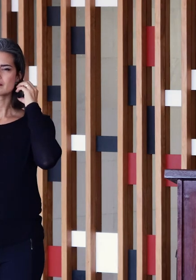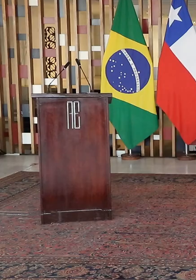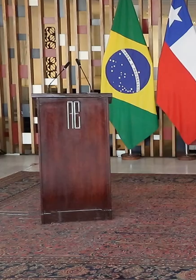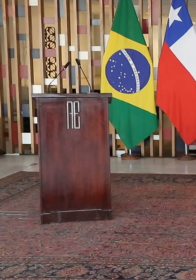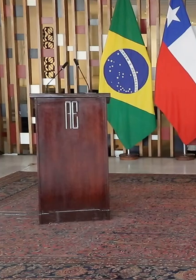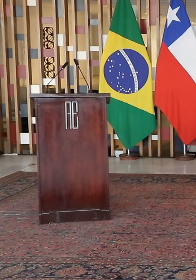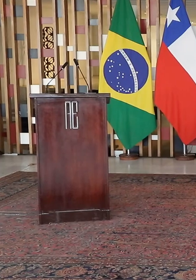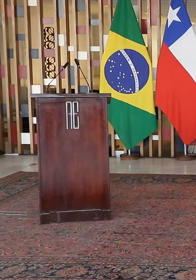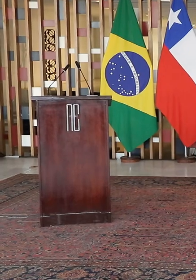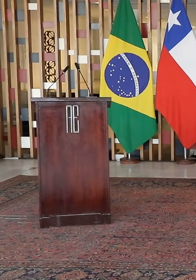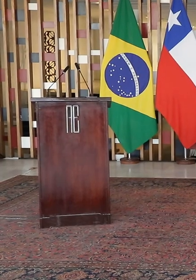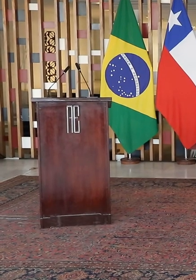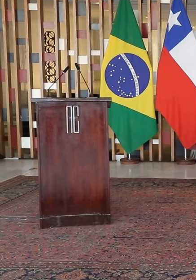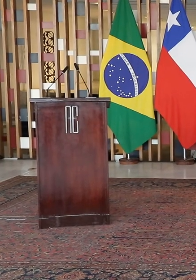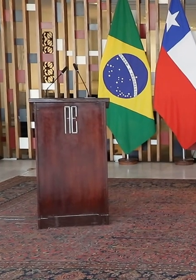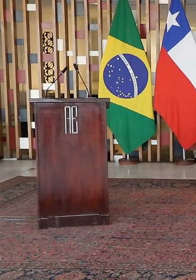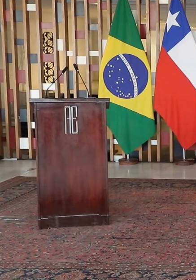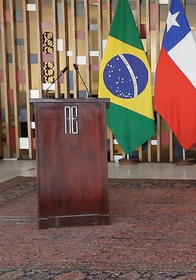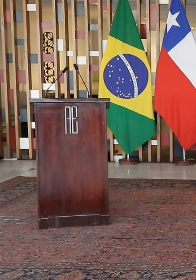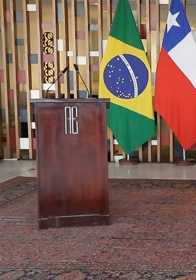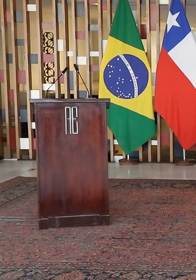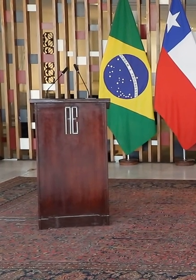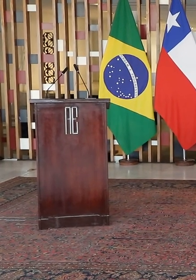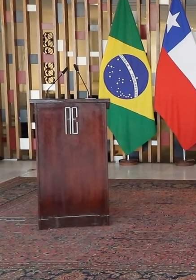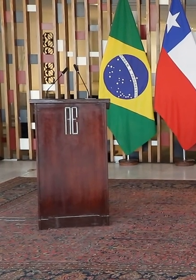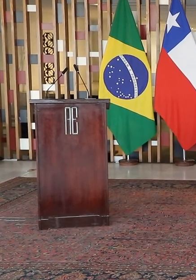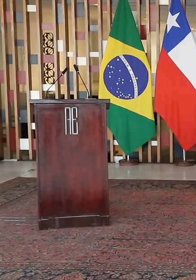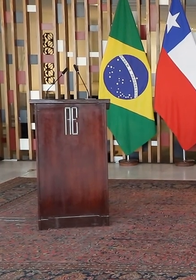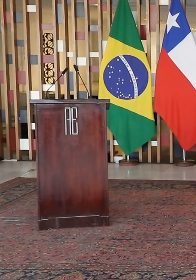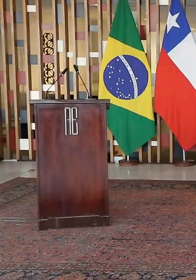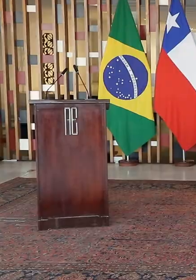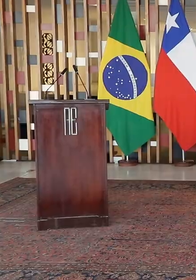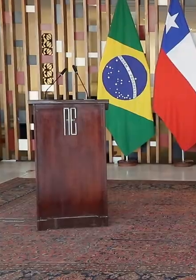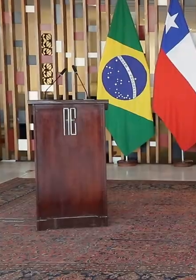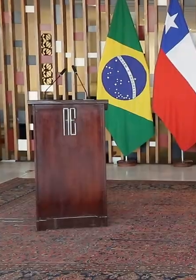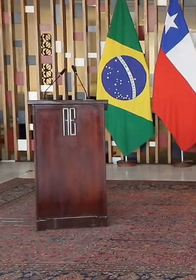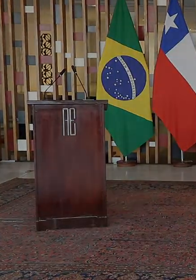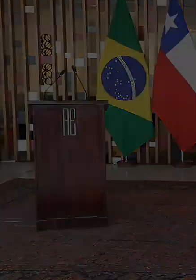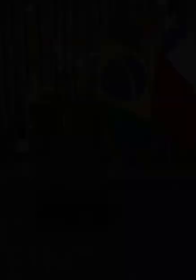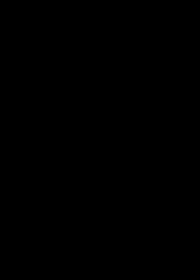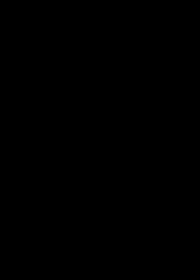Está encerrada esta cerimônia.